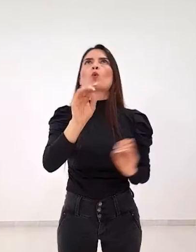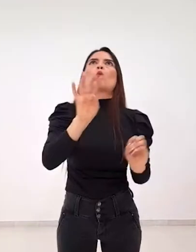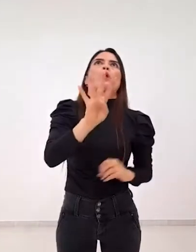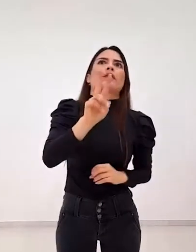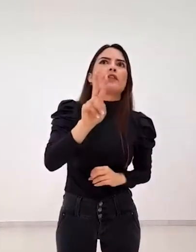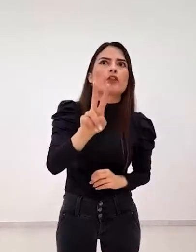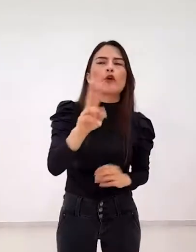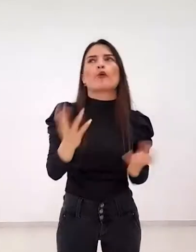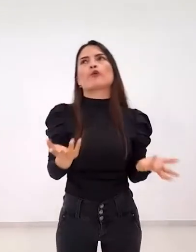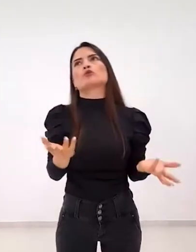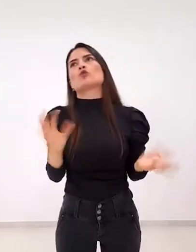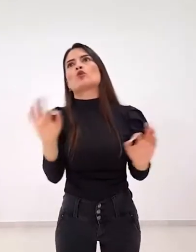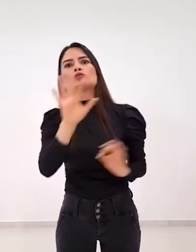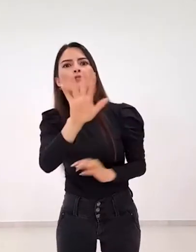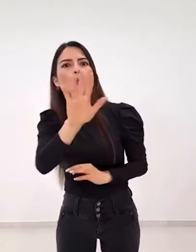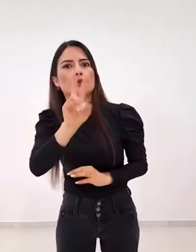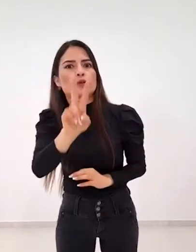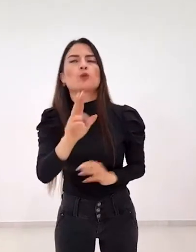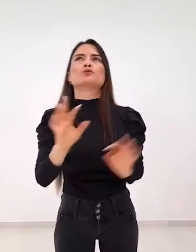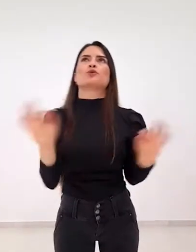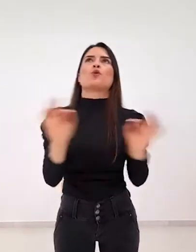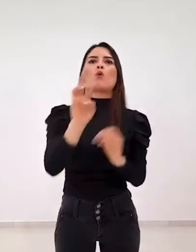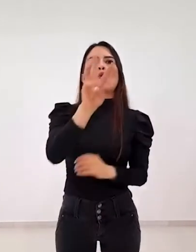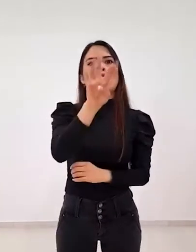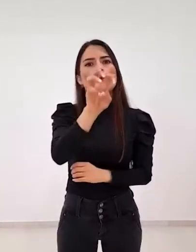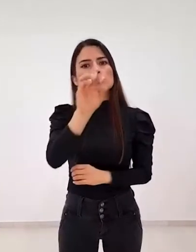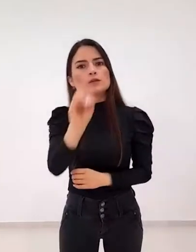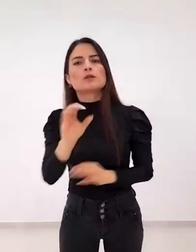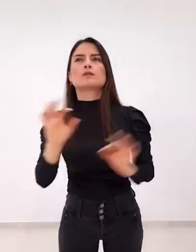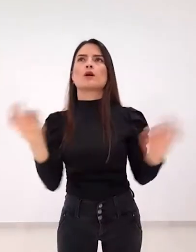es la nube